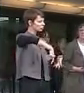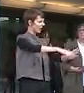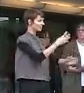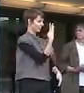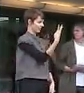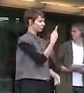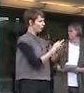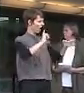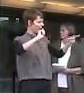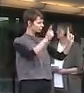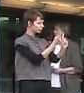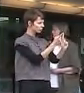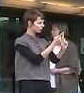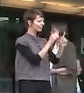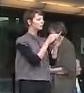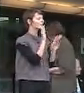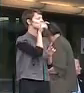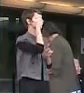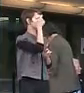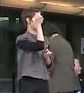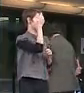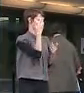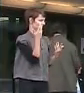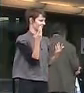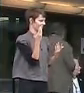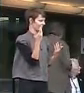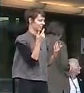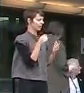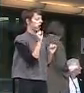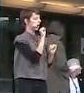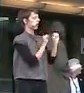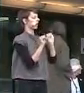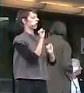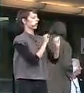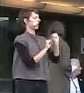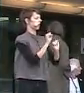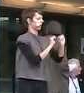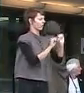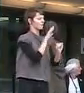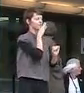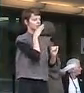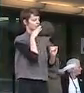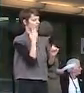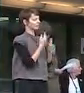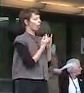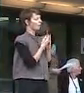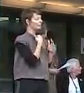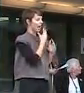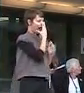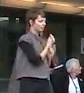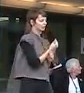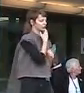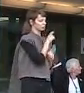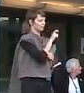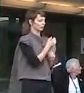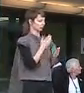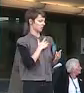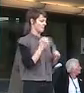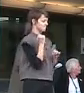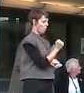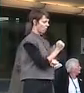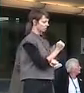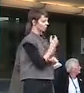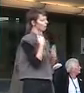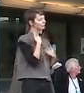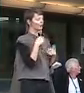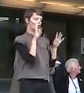einen solchen Euphemismus dar, mit welchen die niederträchtigen Absichten verschleiert und